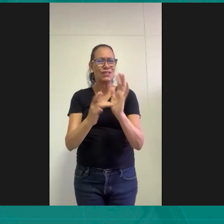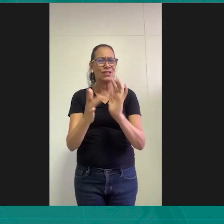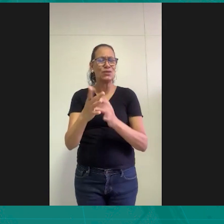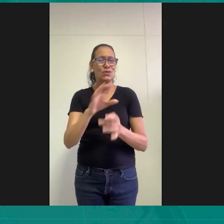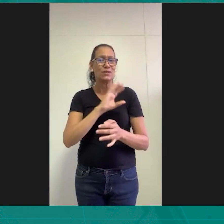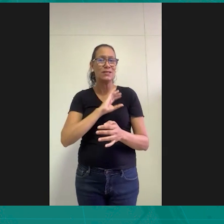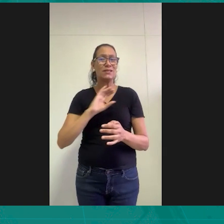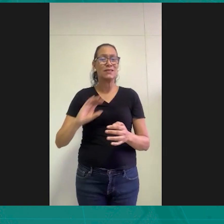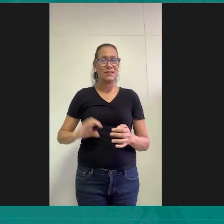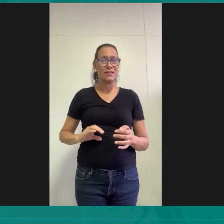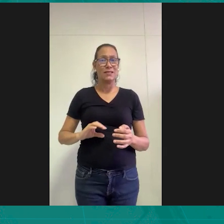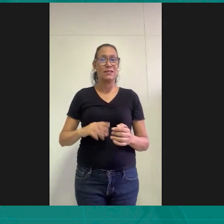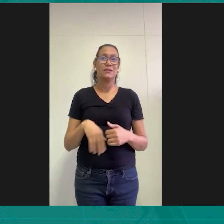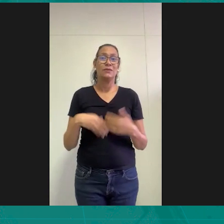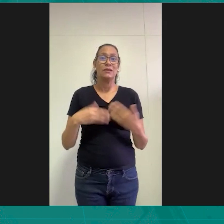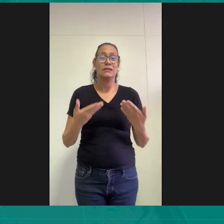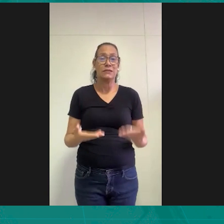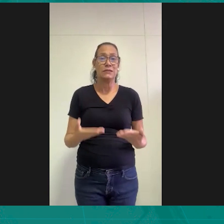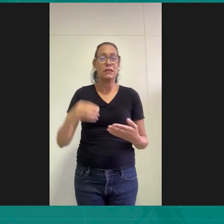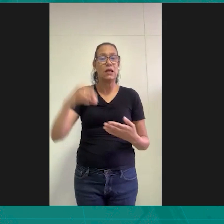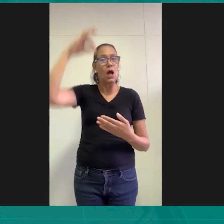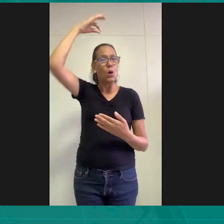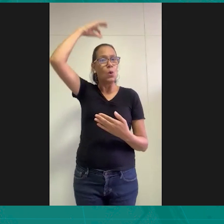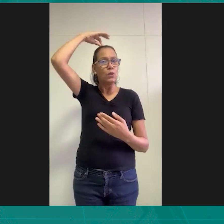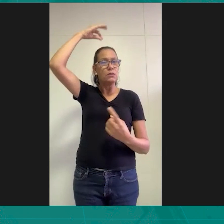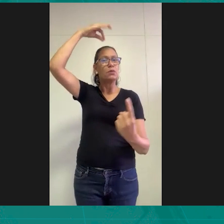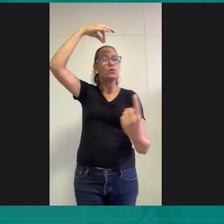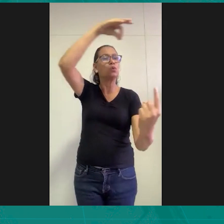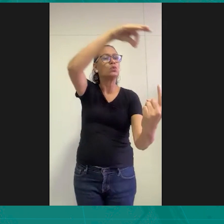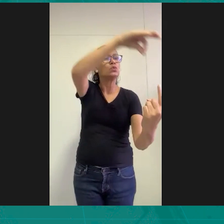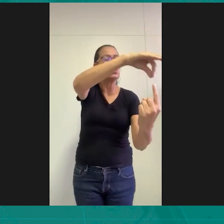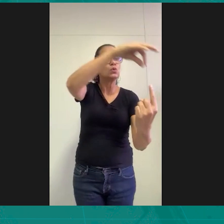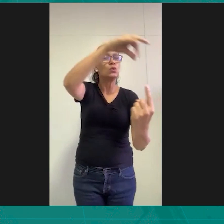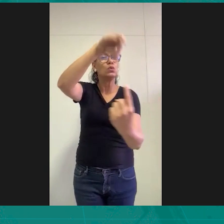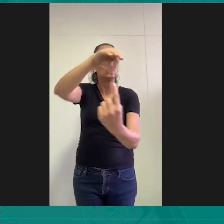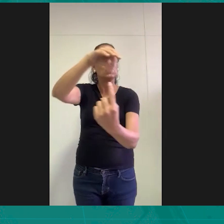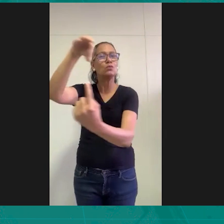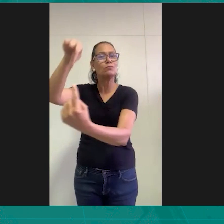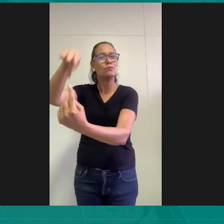sido dado, porque Jesus não havia sido ainda